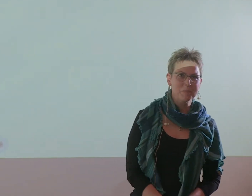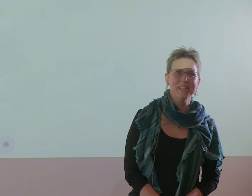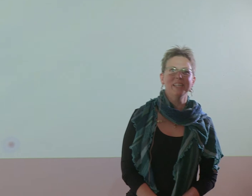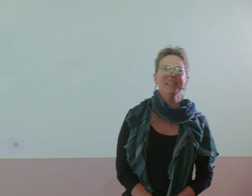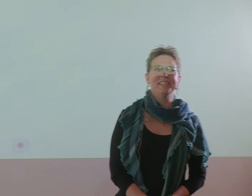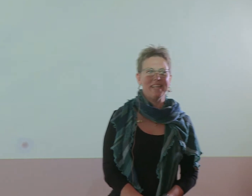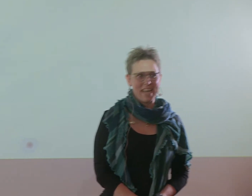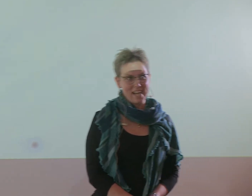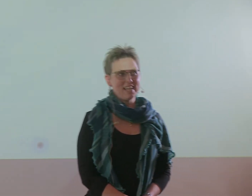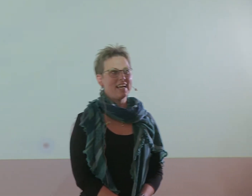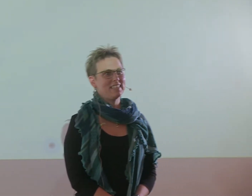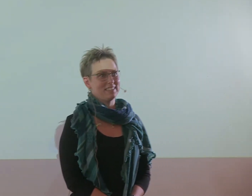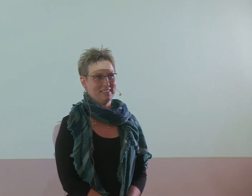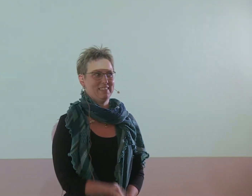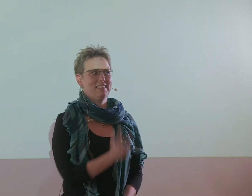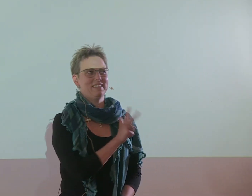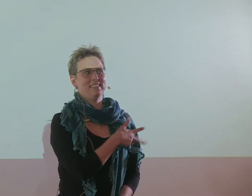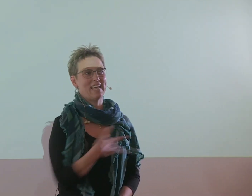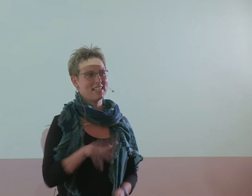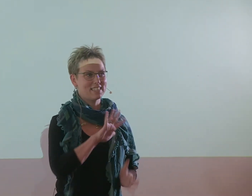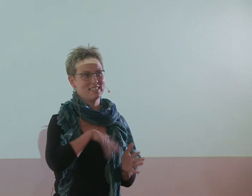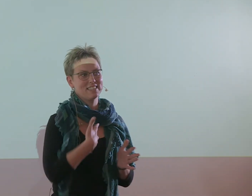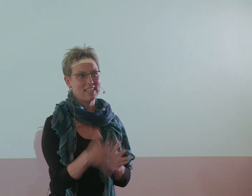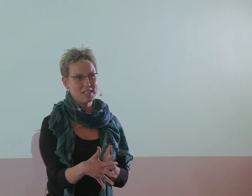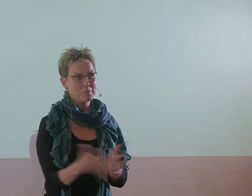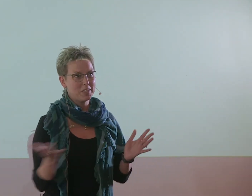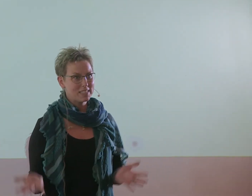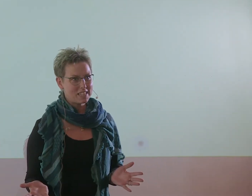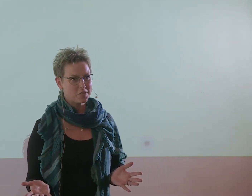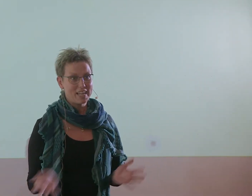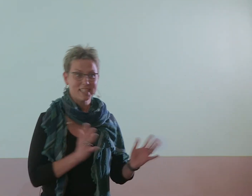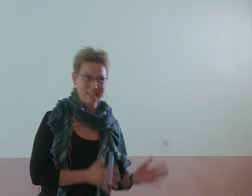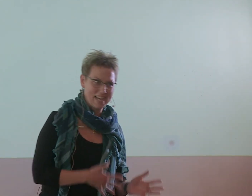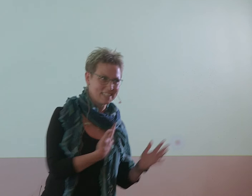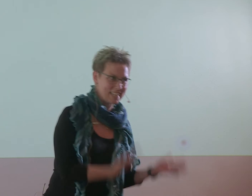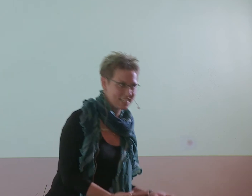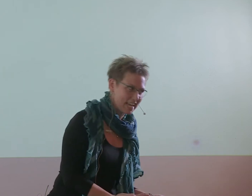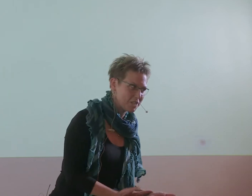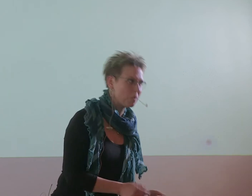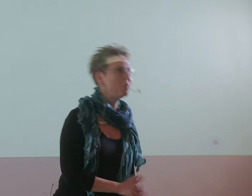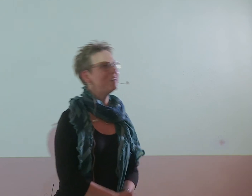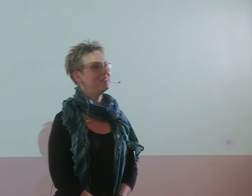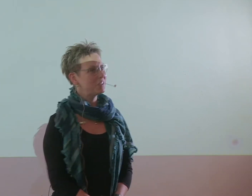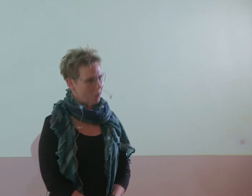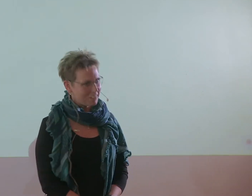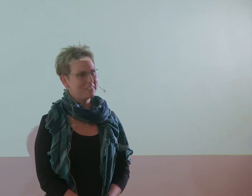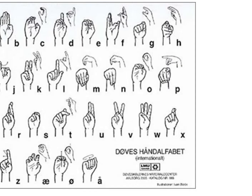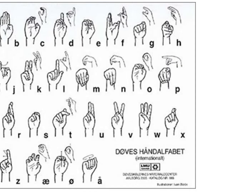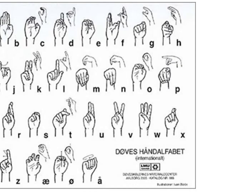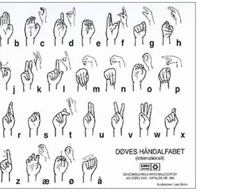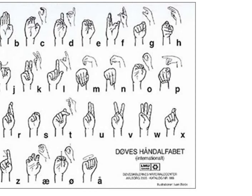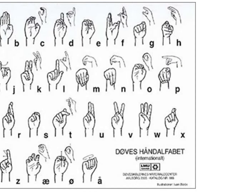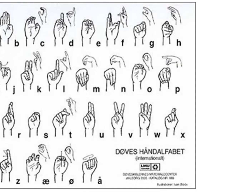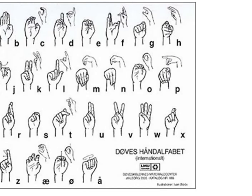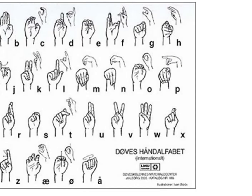spurgt om, det er, at dansk tegnsprog internationalt, nej, det er dansk tegnsprog. Vi tolker